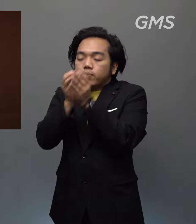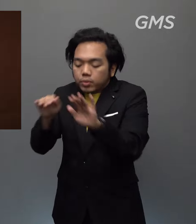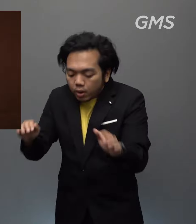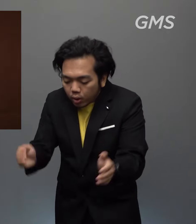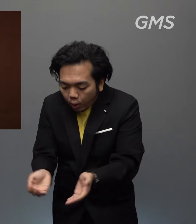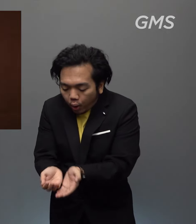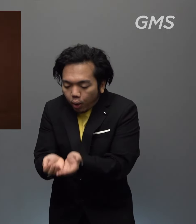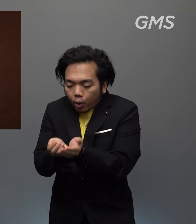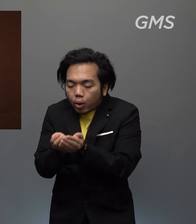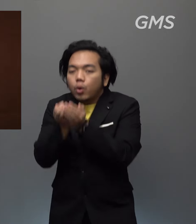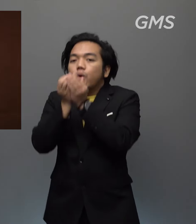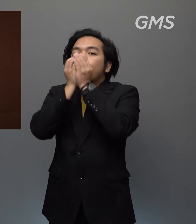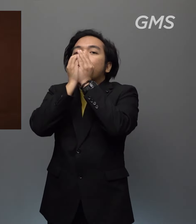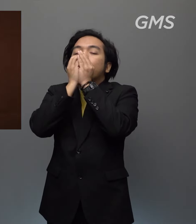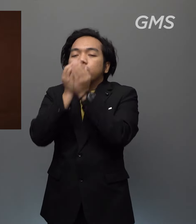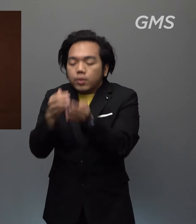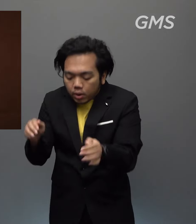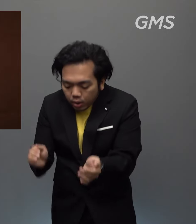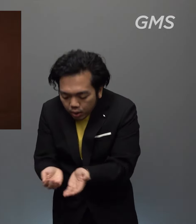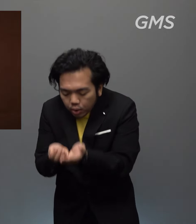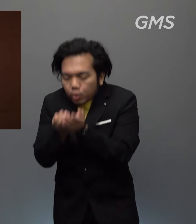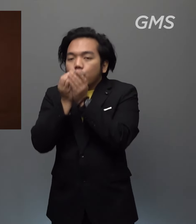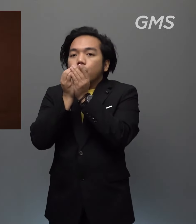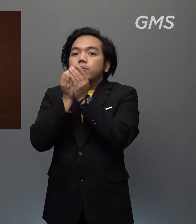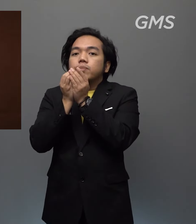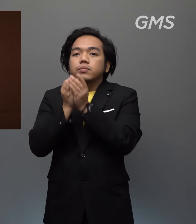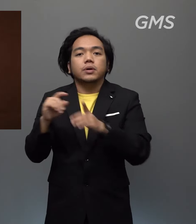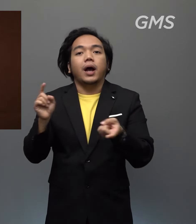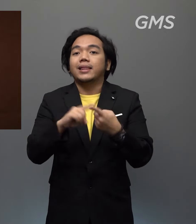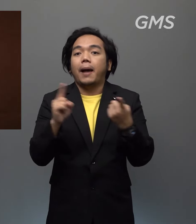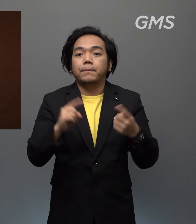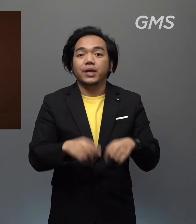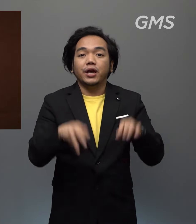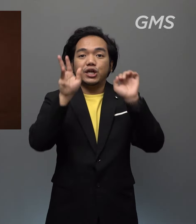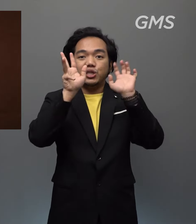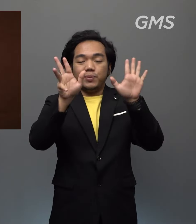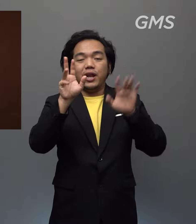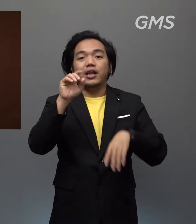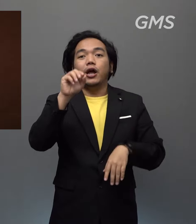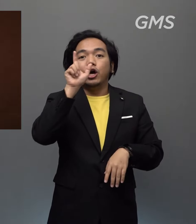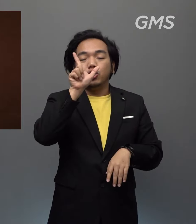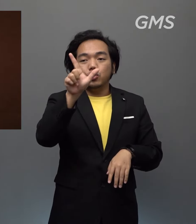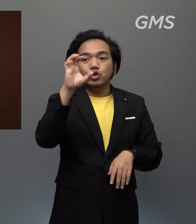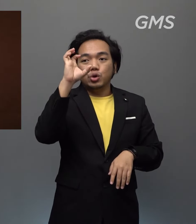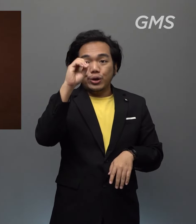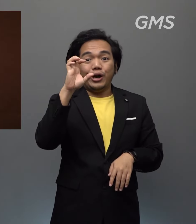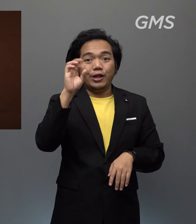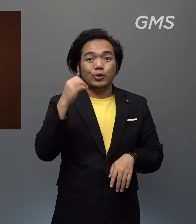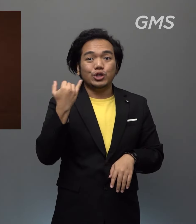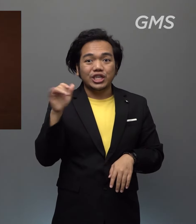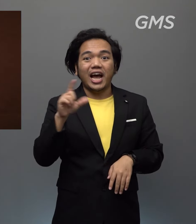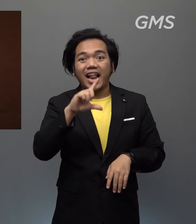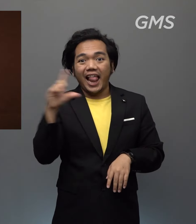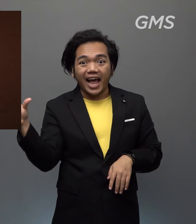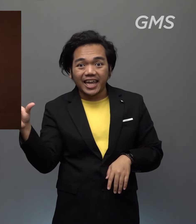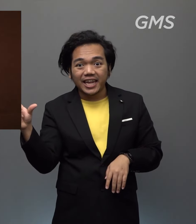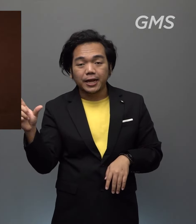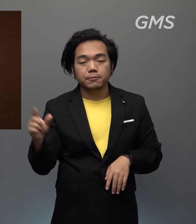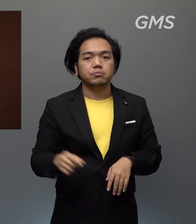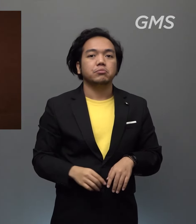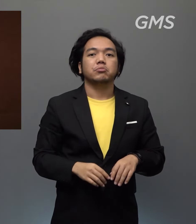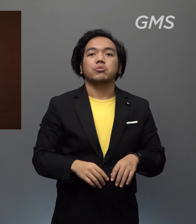dengan mulut dengan tangannya lalu menghirupnya dan meminumnya. Ada 300 orang sisanya. Dan Tuhan berkata 300